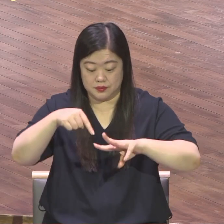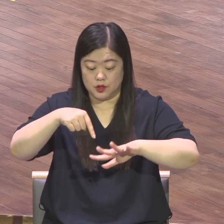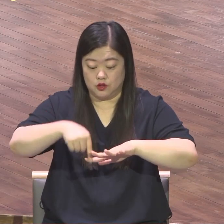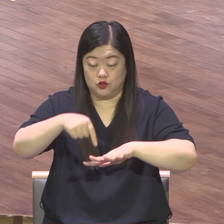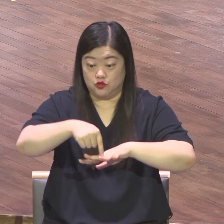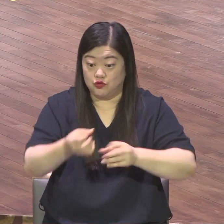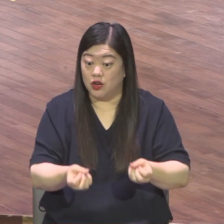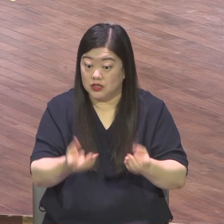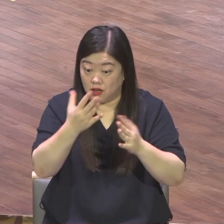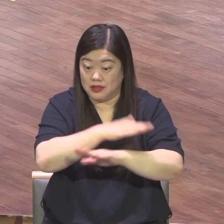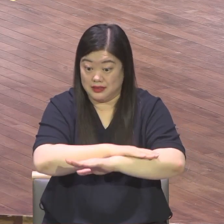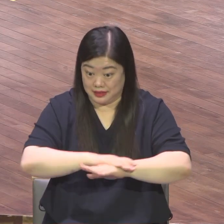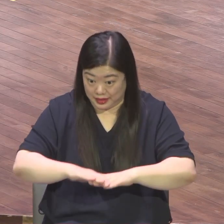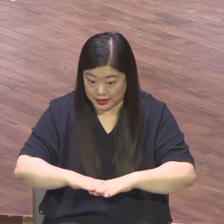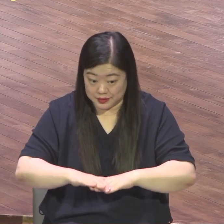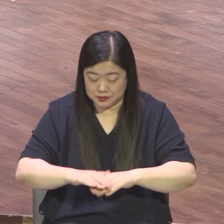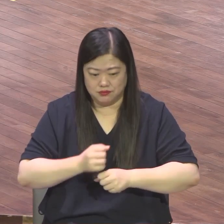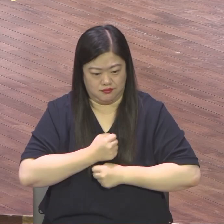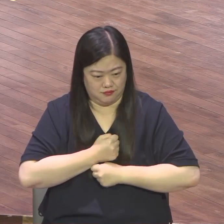거예요. 출애굽